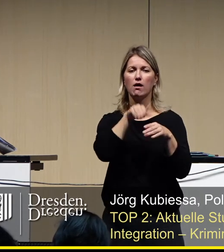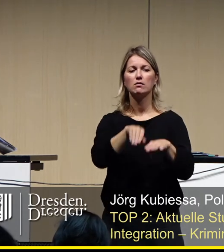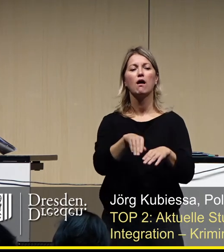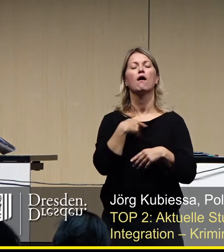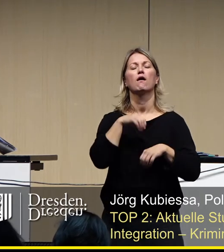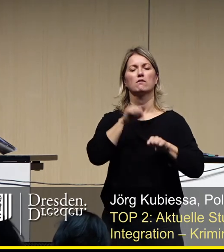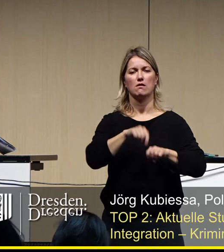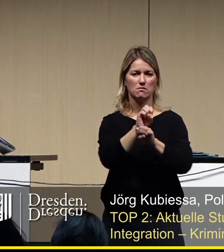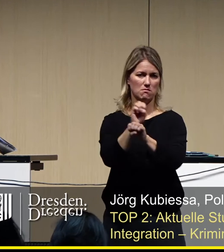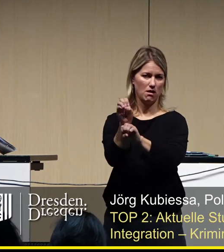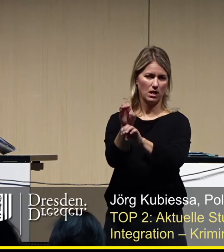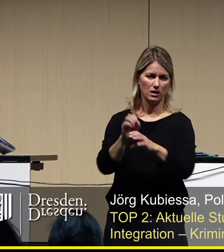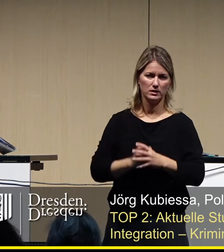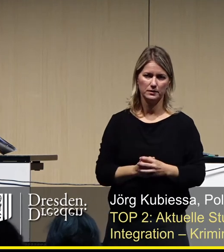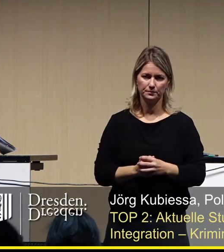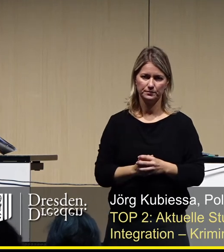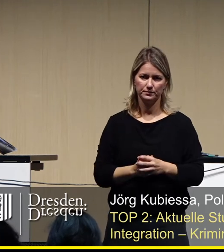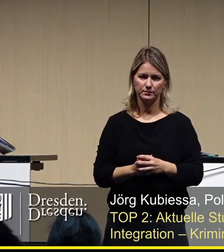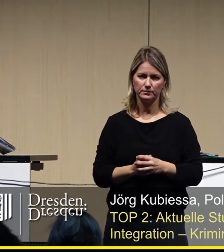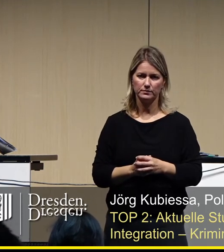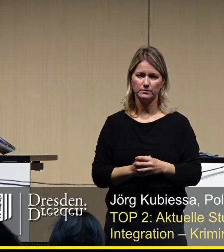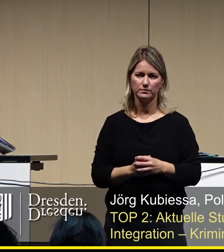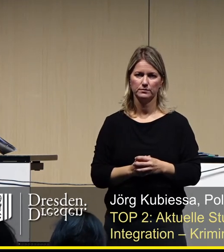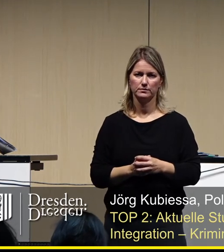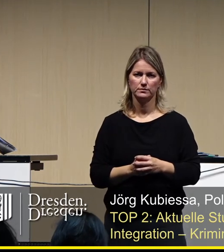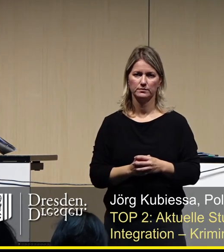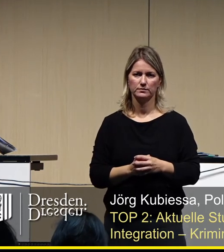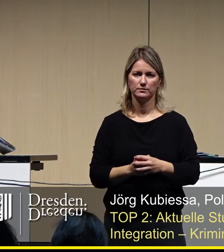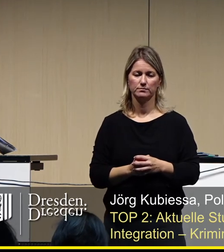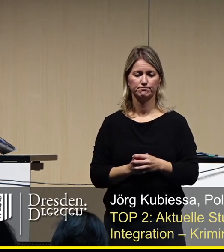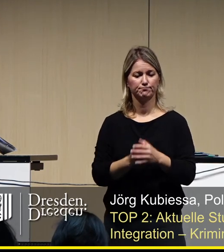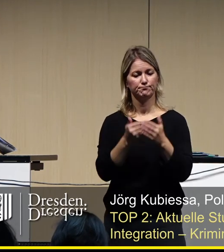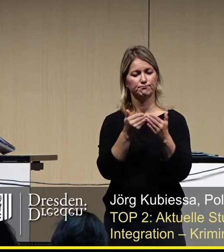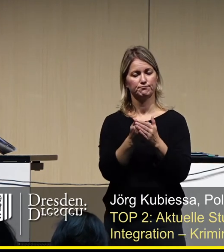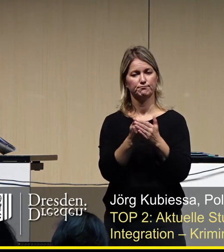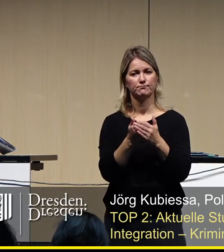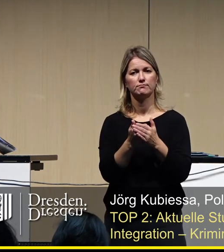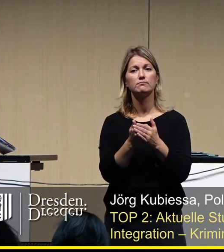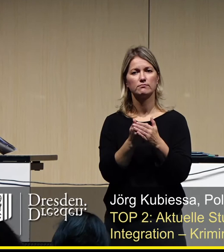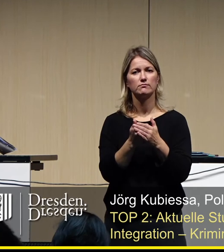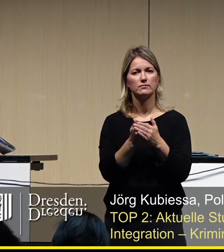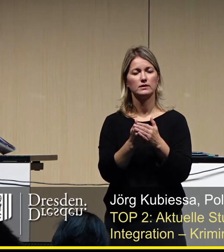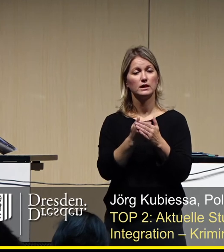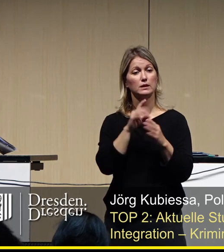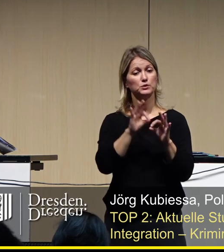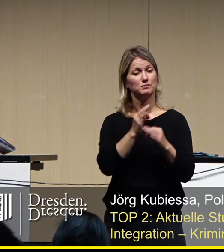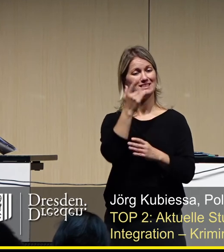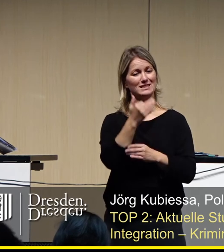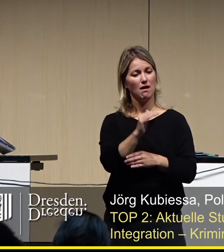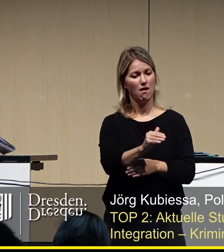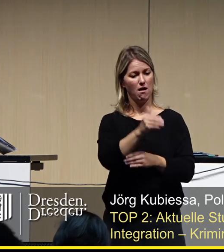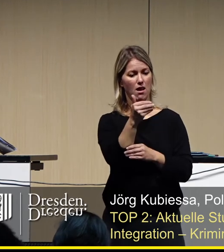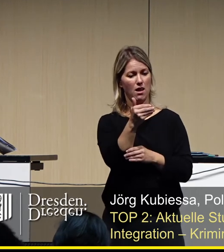haben. Und vor diesem Hintergrund ist eine klassische Zahl zur Einordnung die